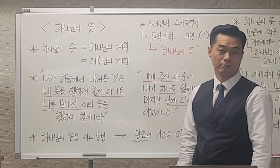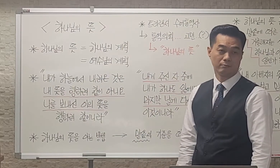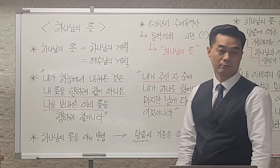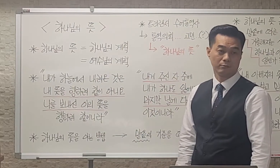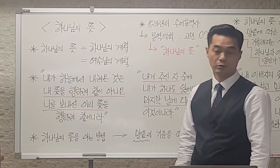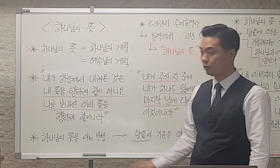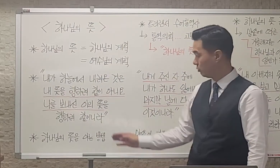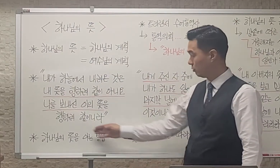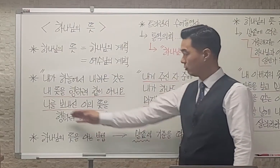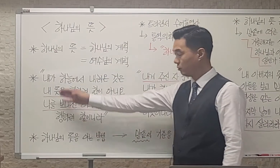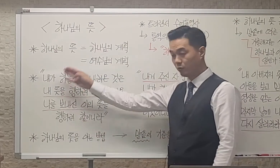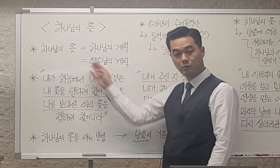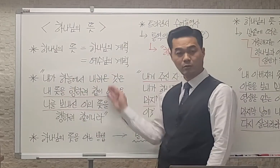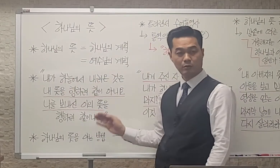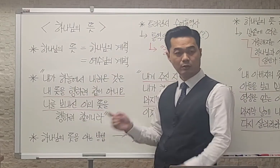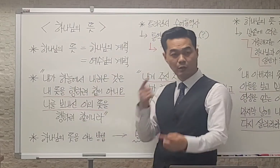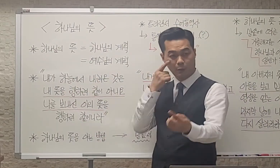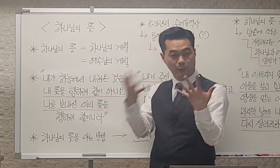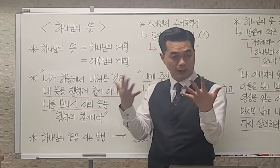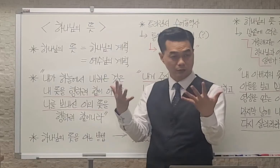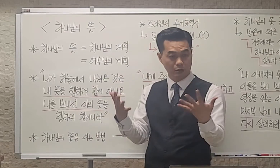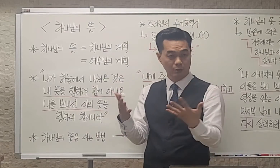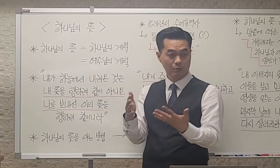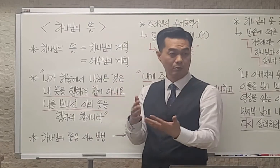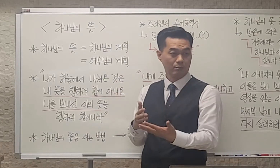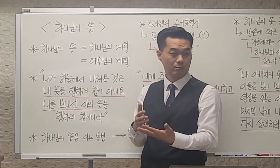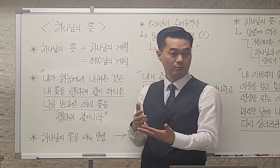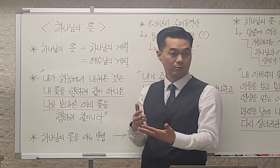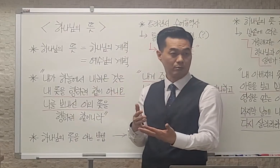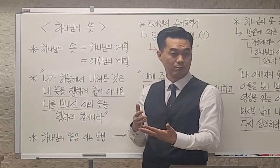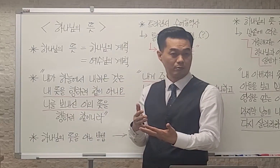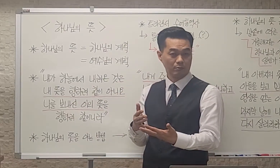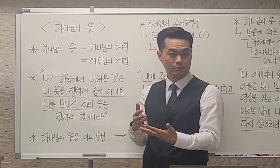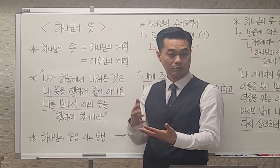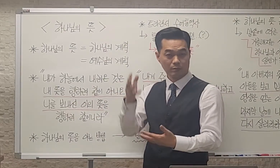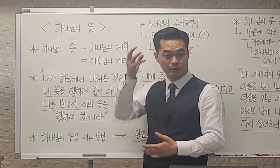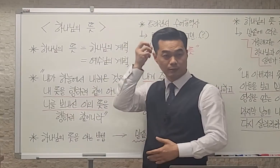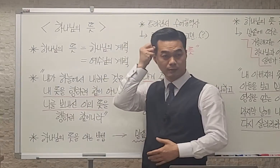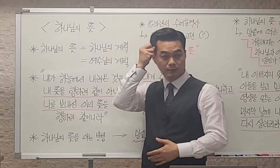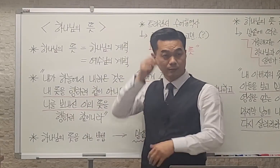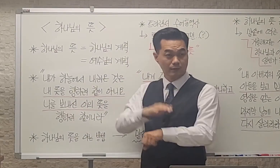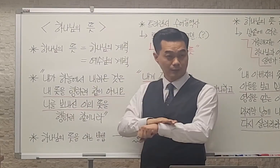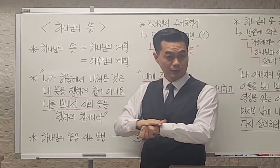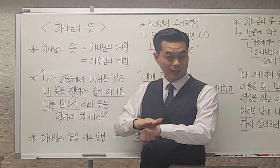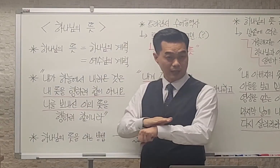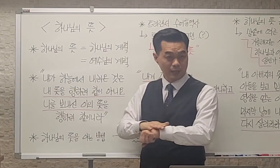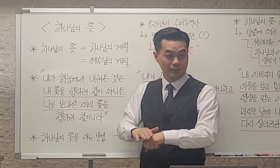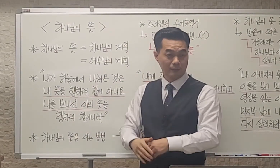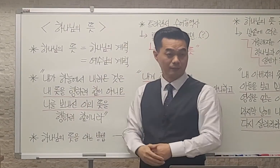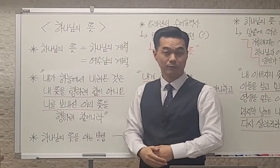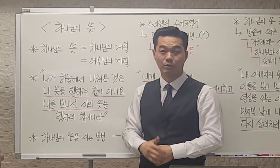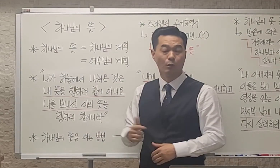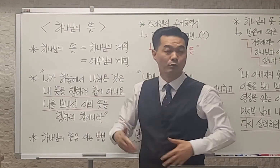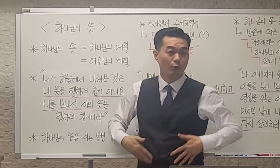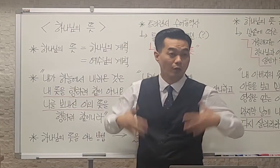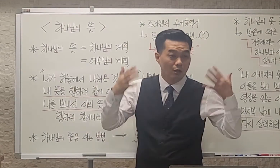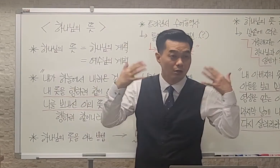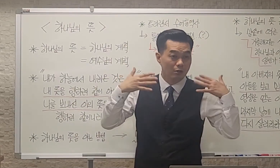그죠? 이거 명백하죠? 기억 잘. 너무 더워요?